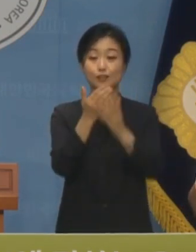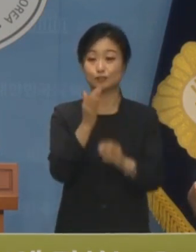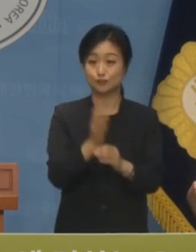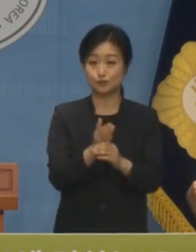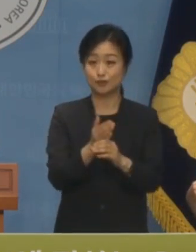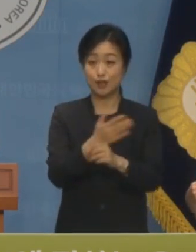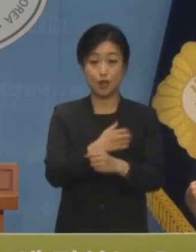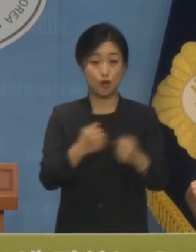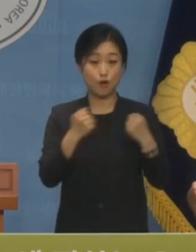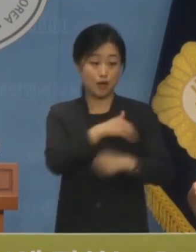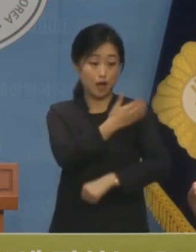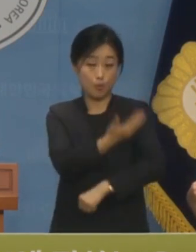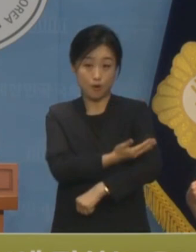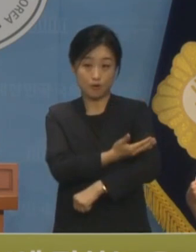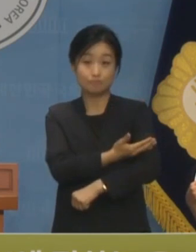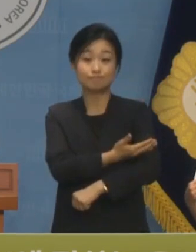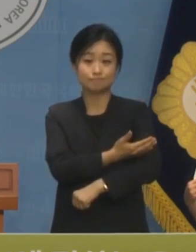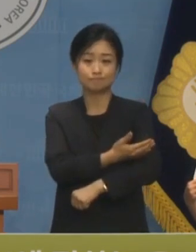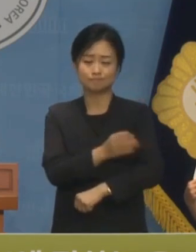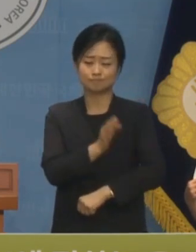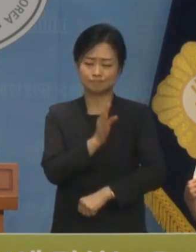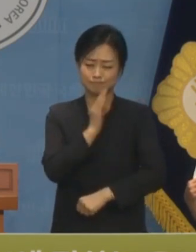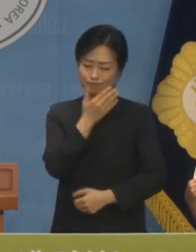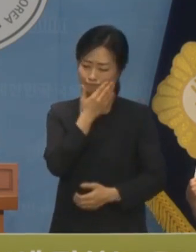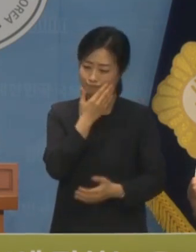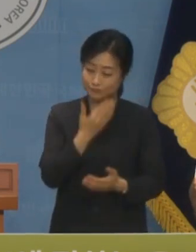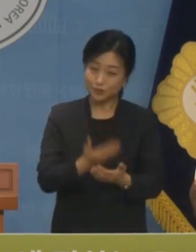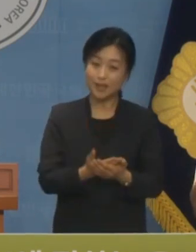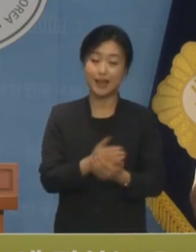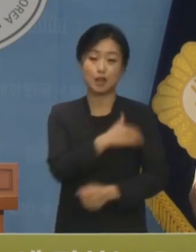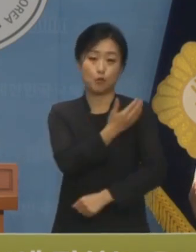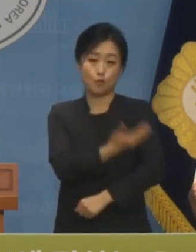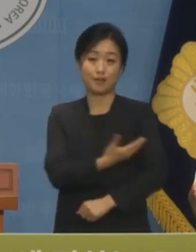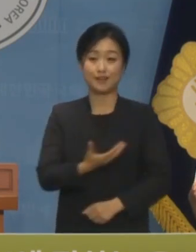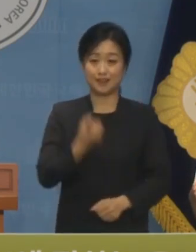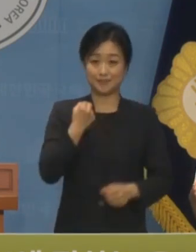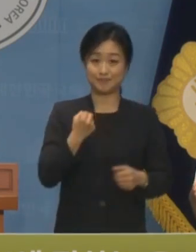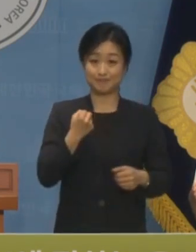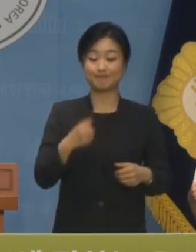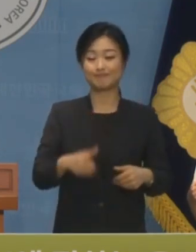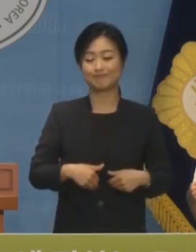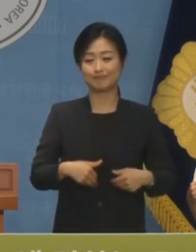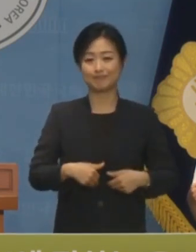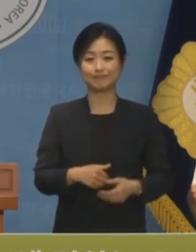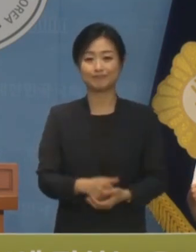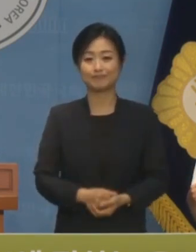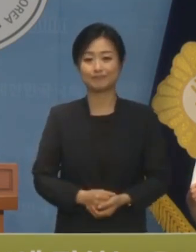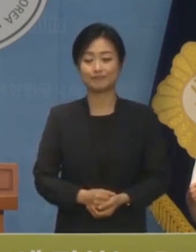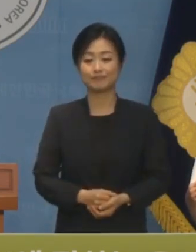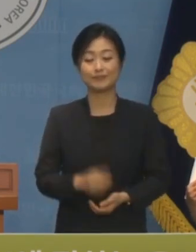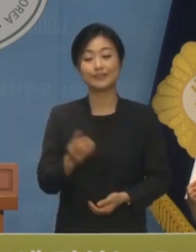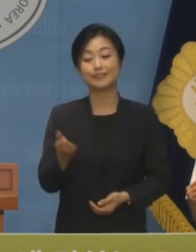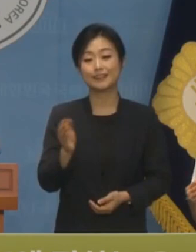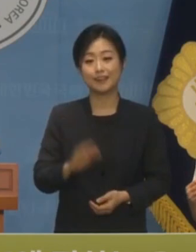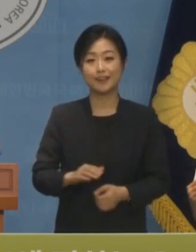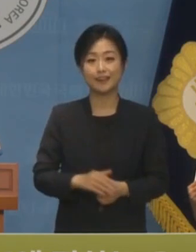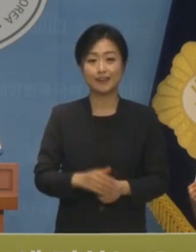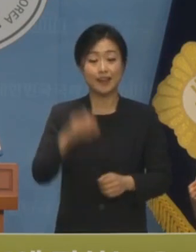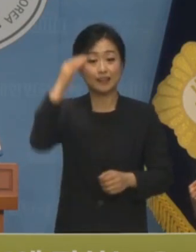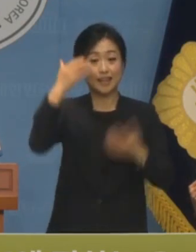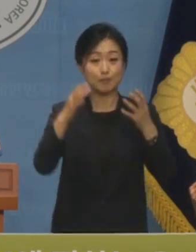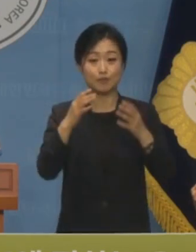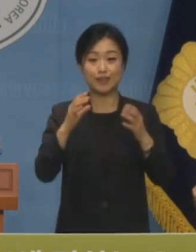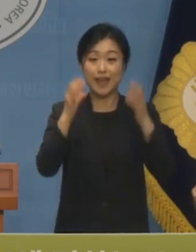때문에 건강권은 아동에게 있어 더욱 중요한 권리라고 할 수 있습니다. 그렇다면